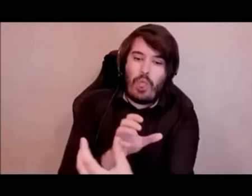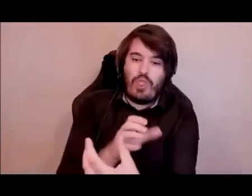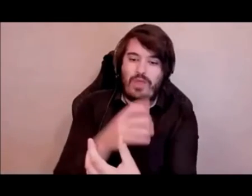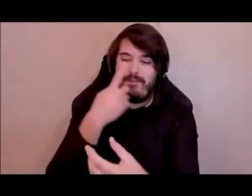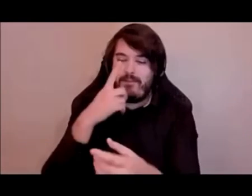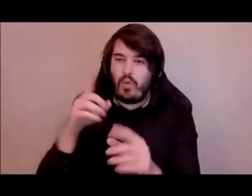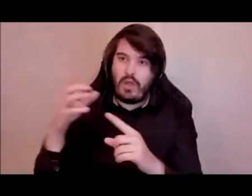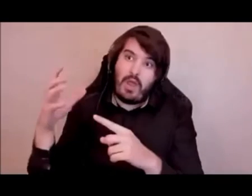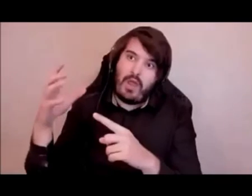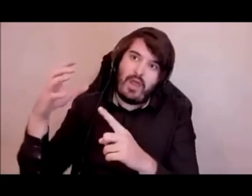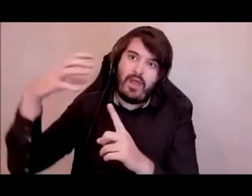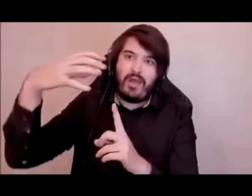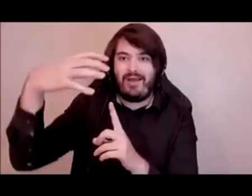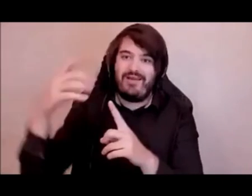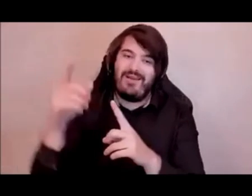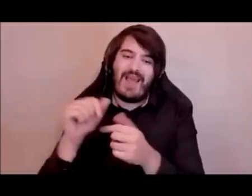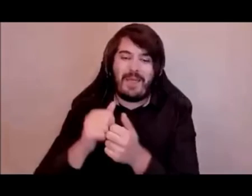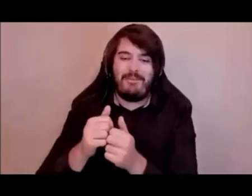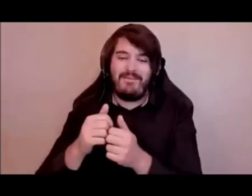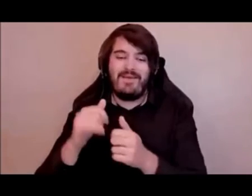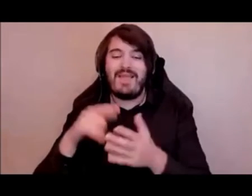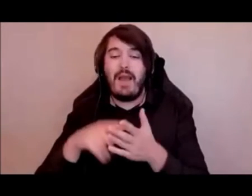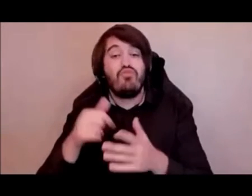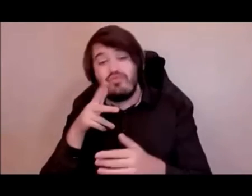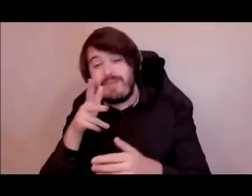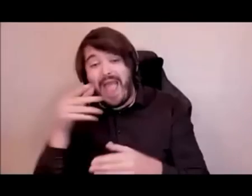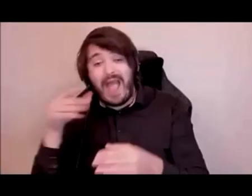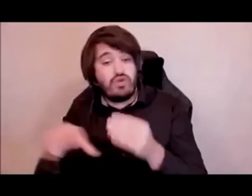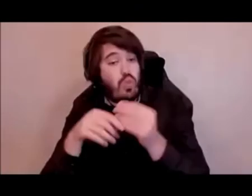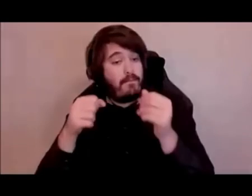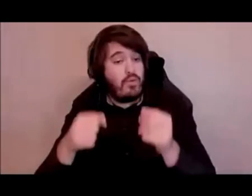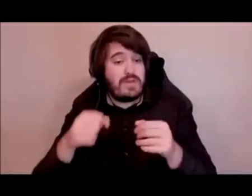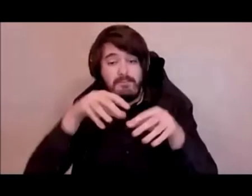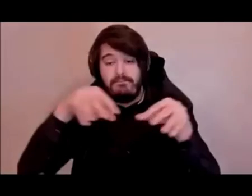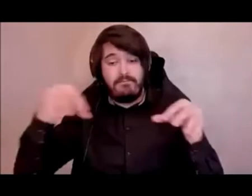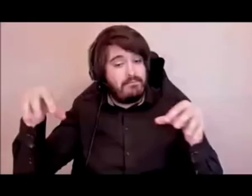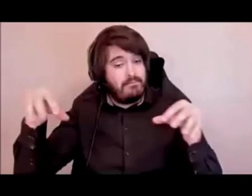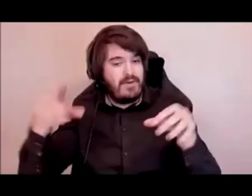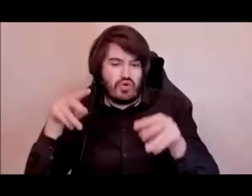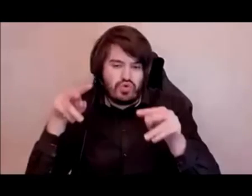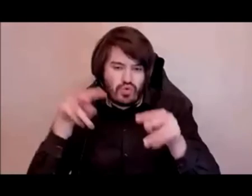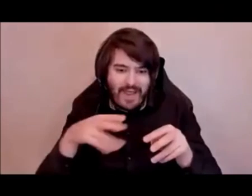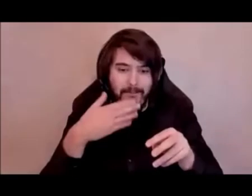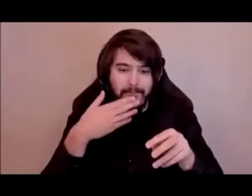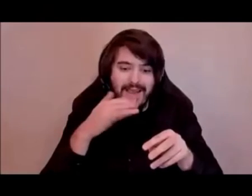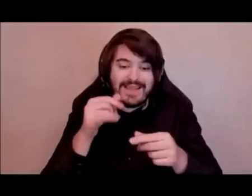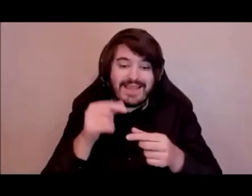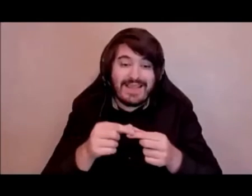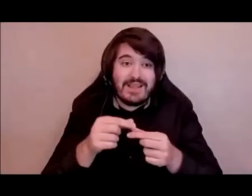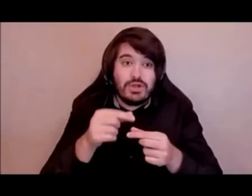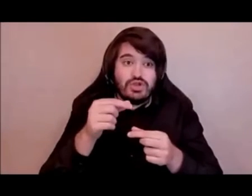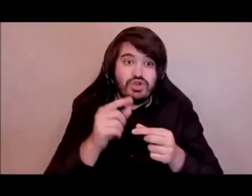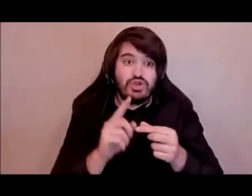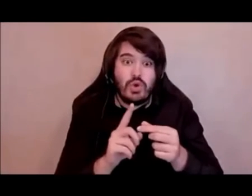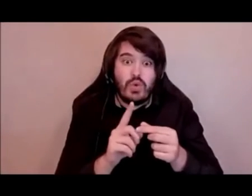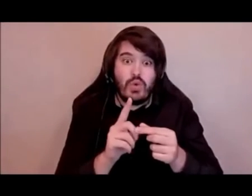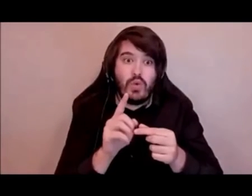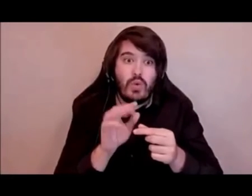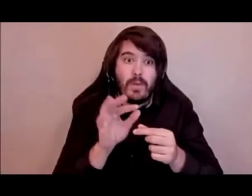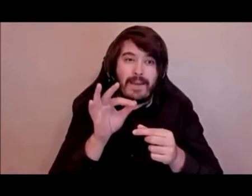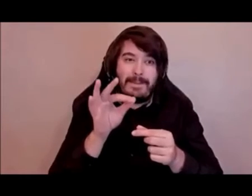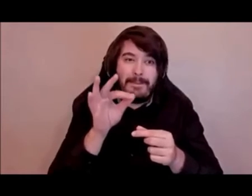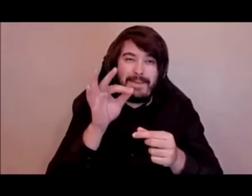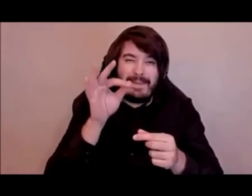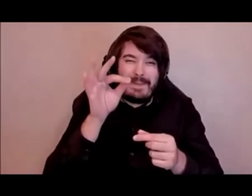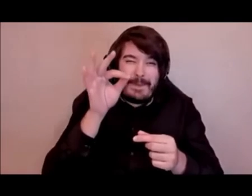exemple, si vous avez des lampes. Alors, surveillez bien. Si la tige, elle commence à s'amincir puis s'étirer comme